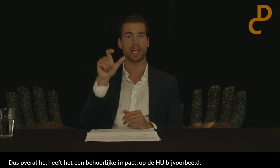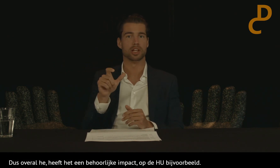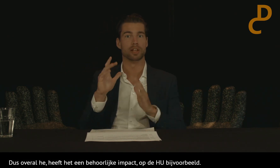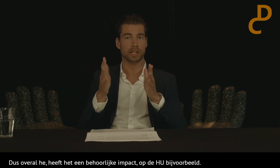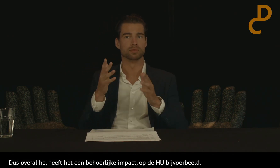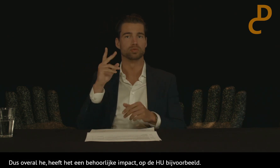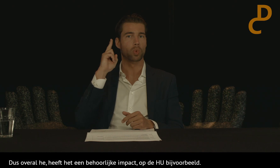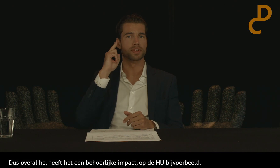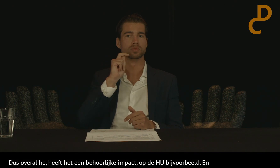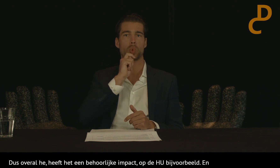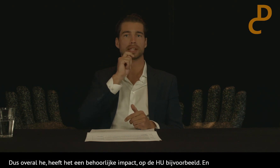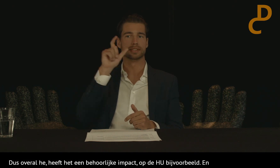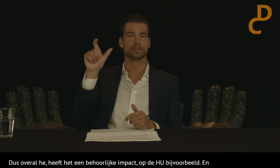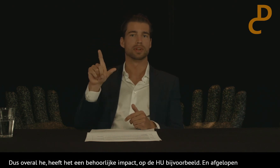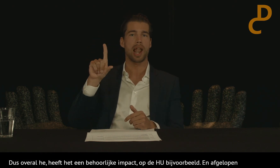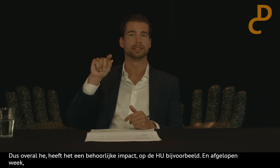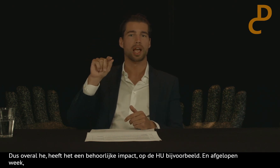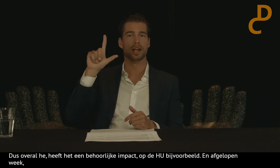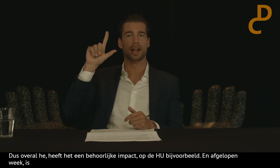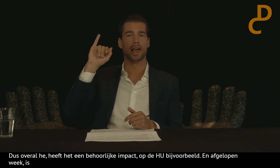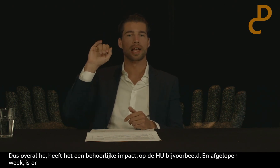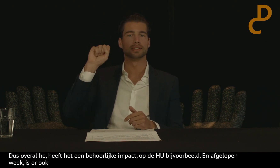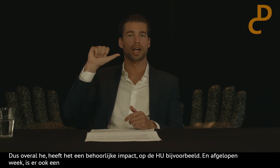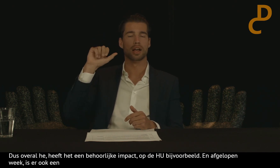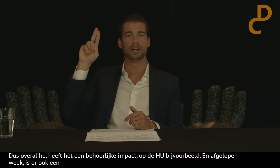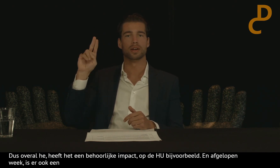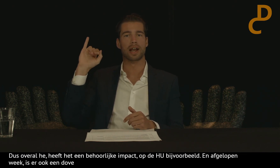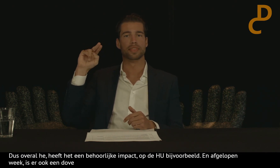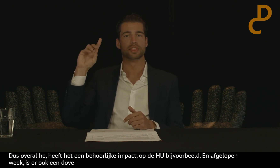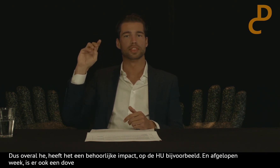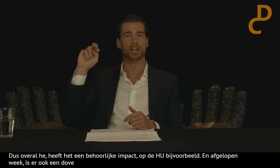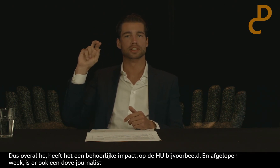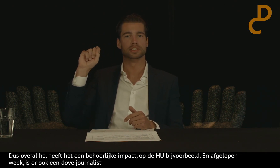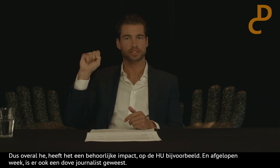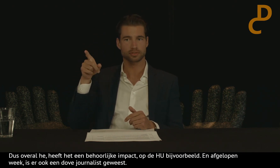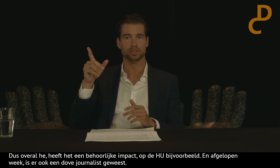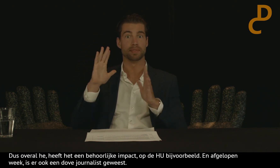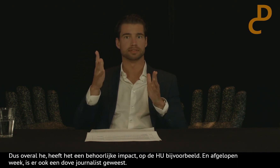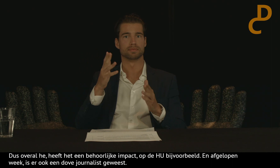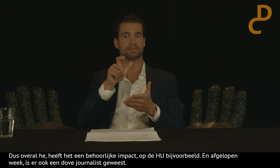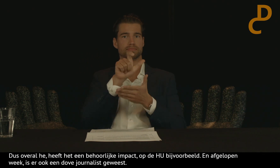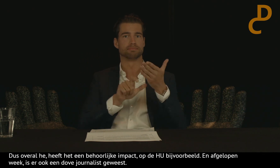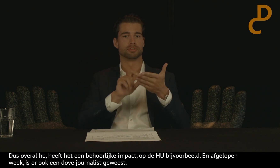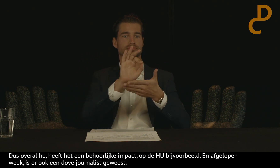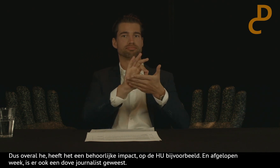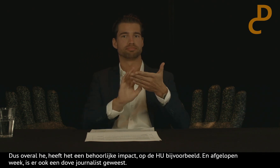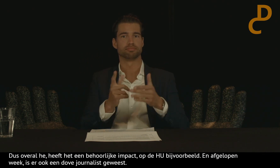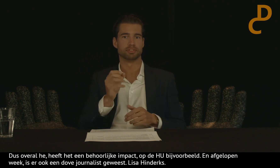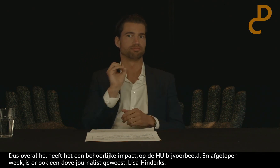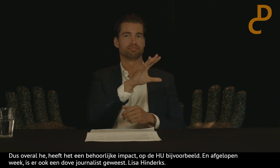En afgelopen week is er ook een dove journalist geweest, Lisa Hinderks. Heeft een